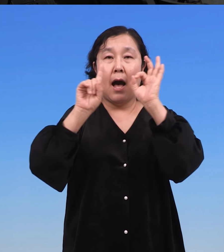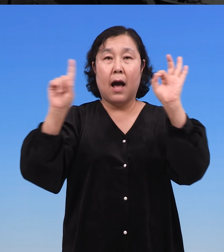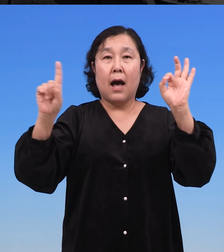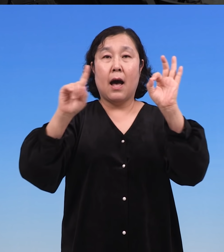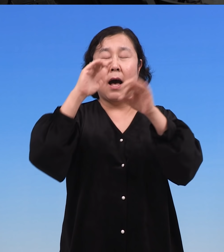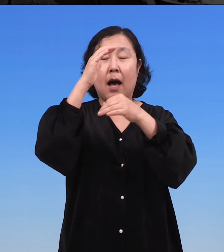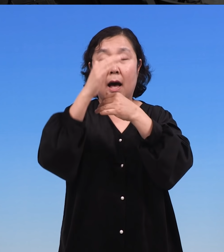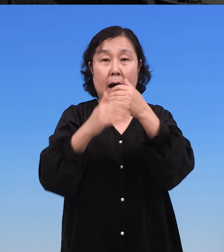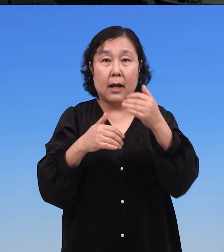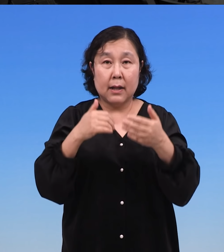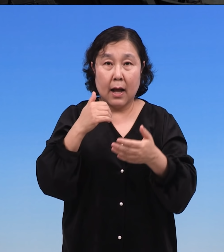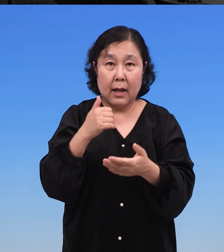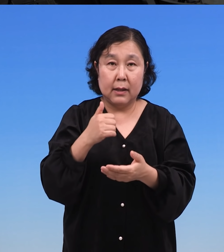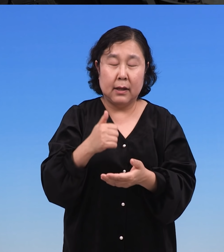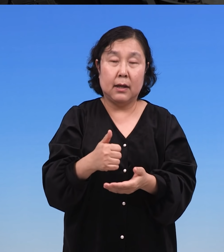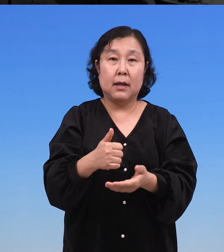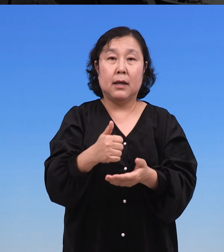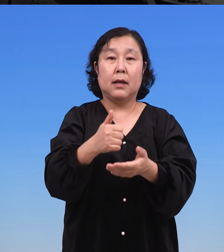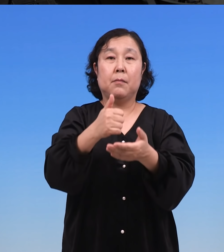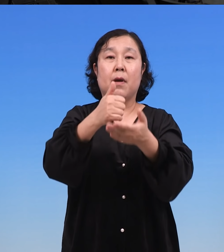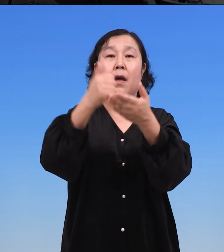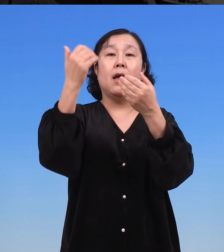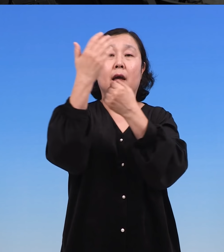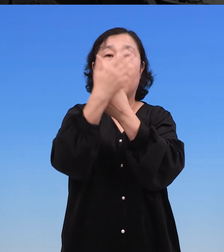하나님의 은혜로